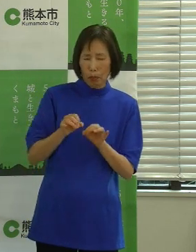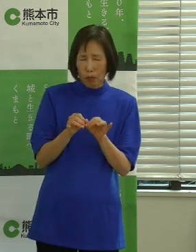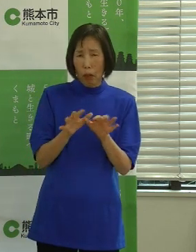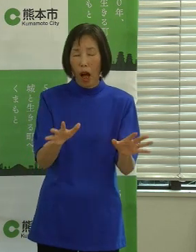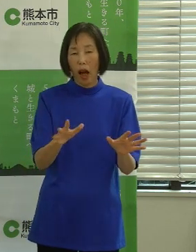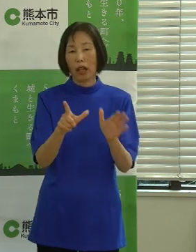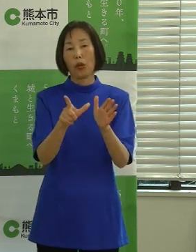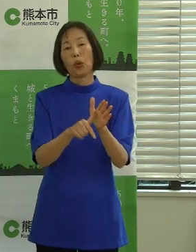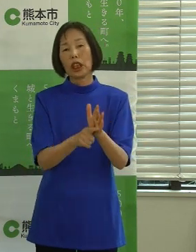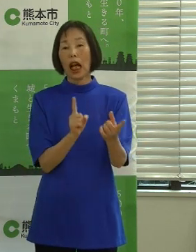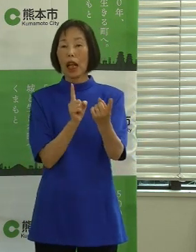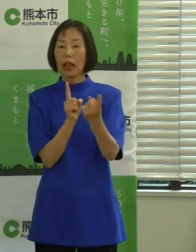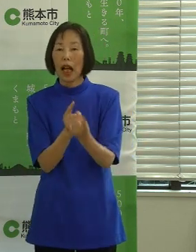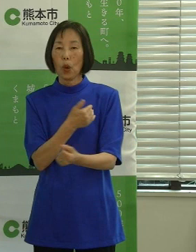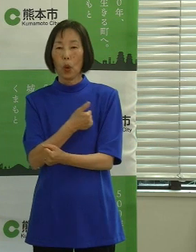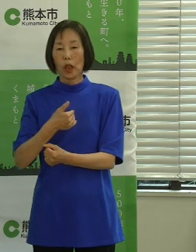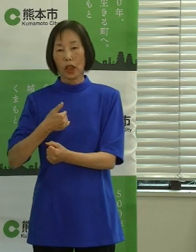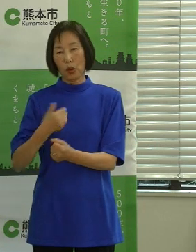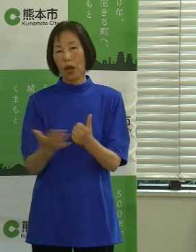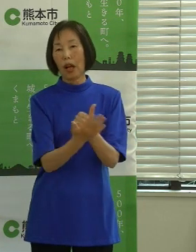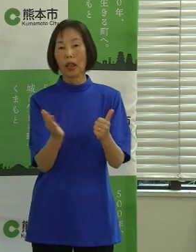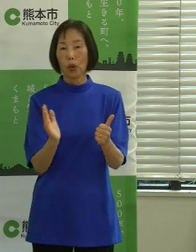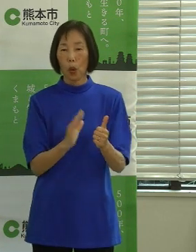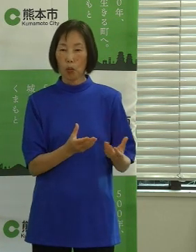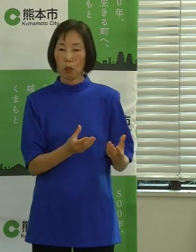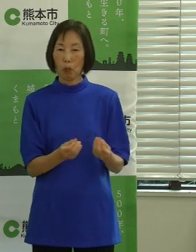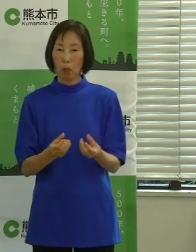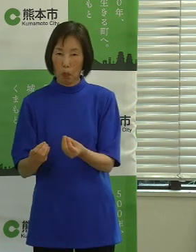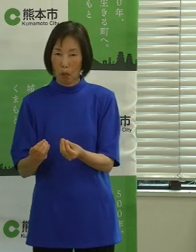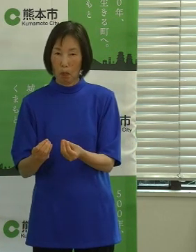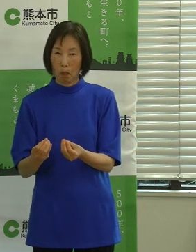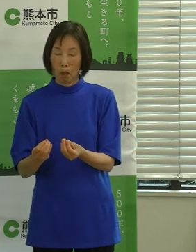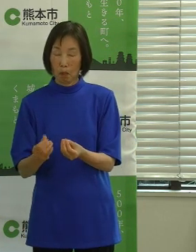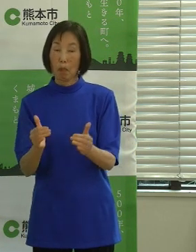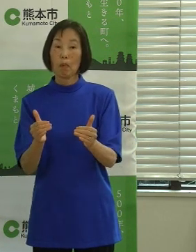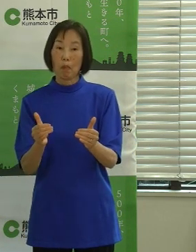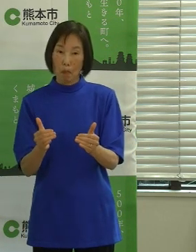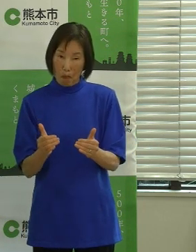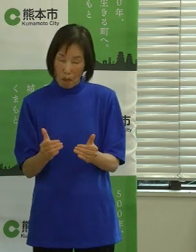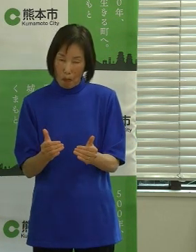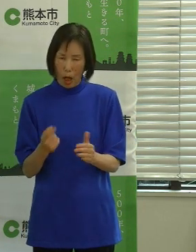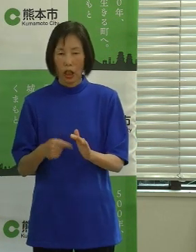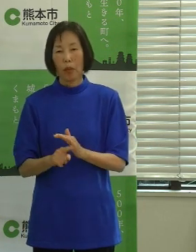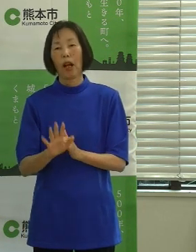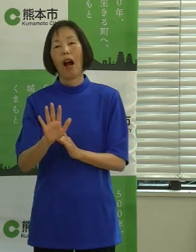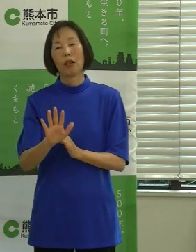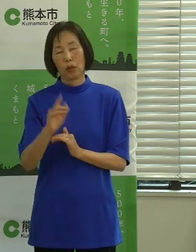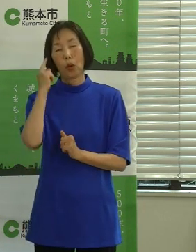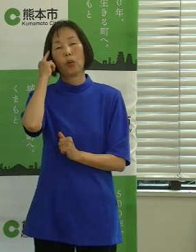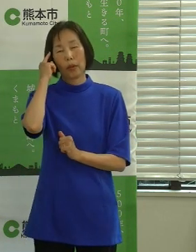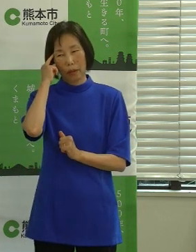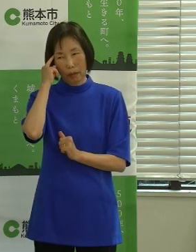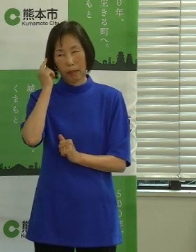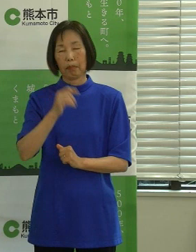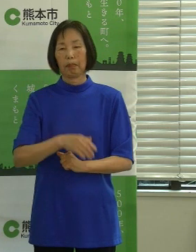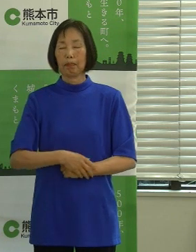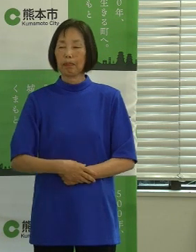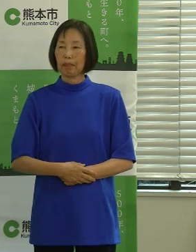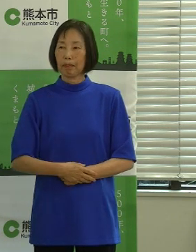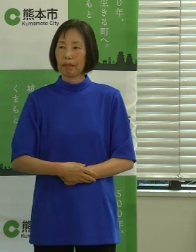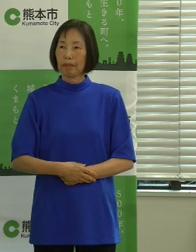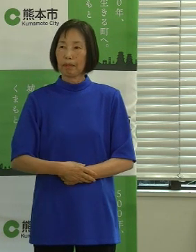そういった環境を整えておくということでは非常に意味深いものではないかなというふうに思います。です